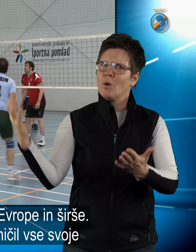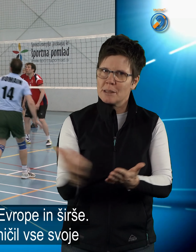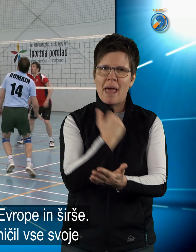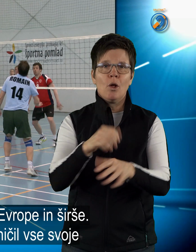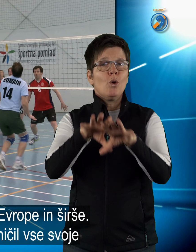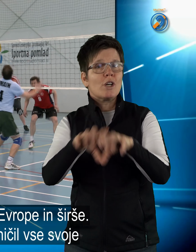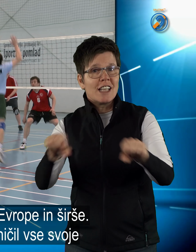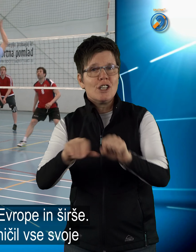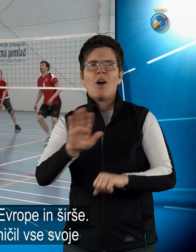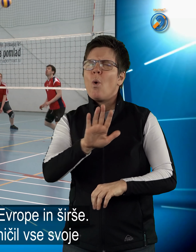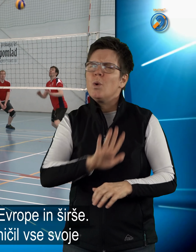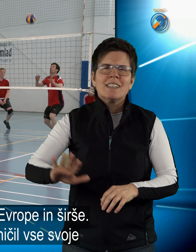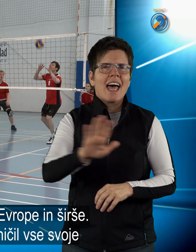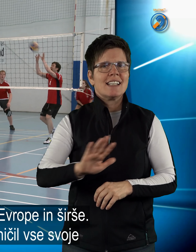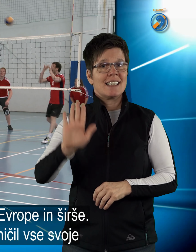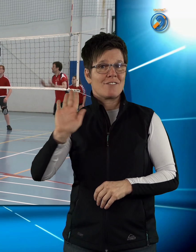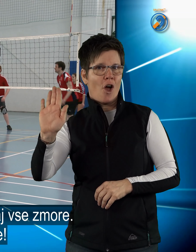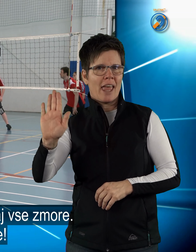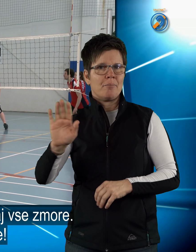Organizator je uspel uresničiti vse svoje